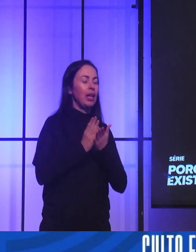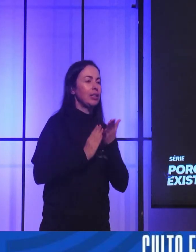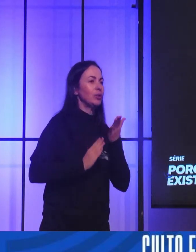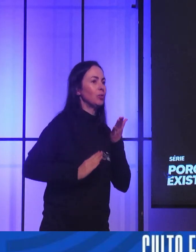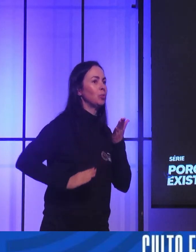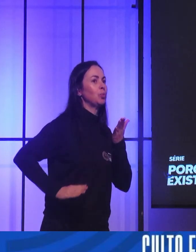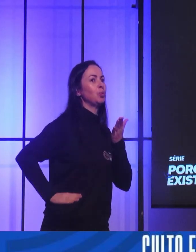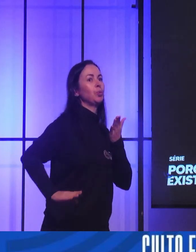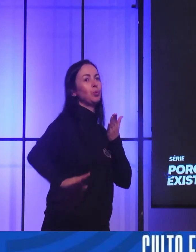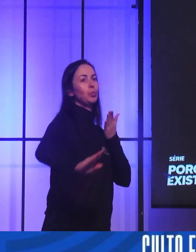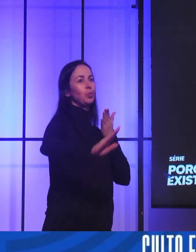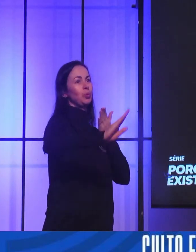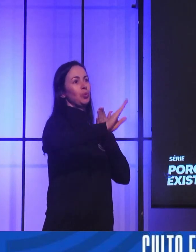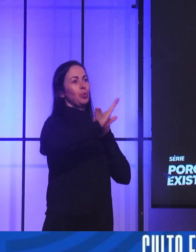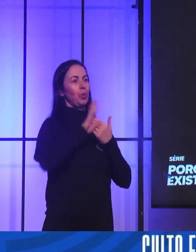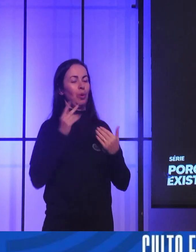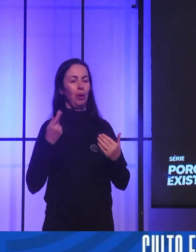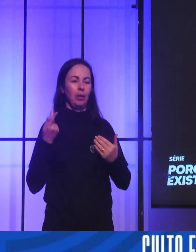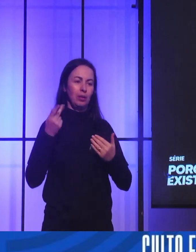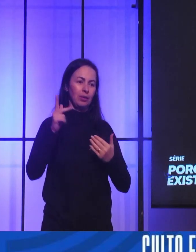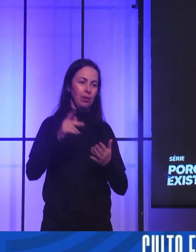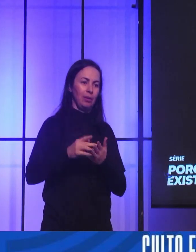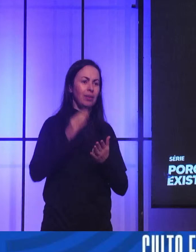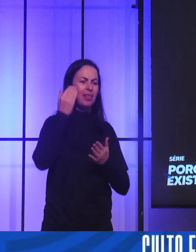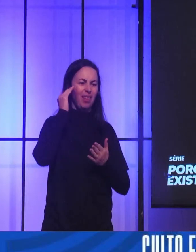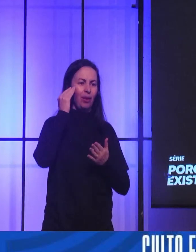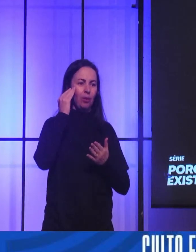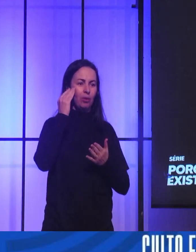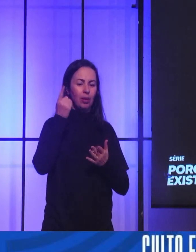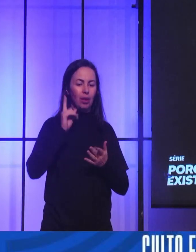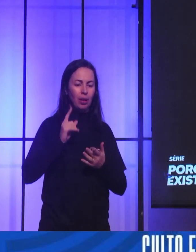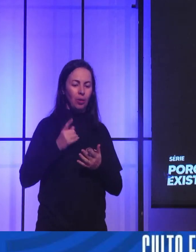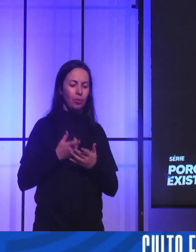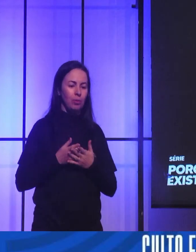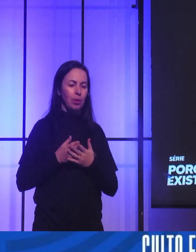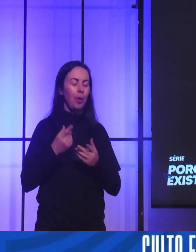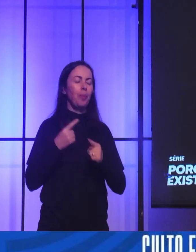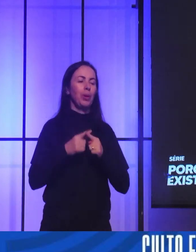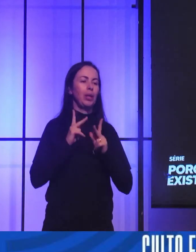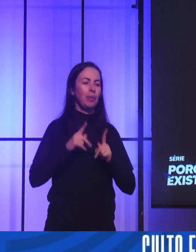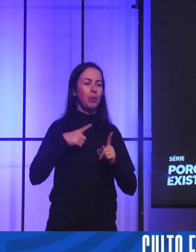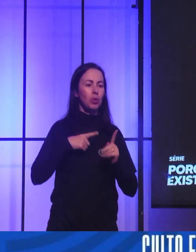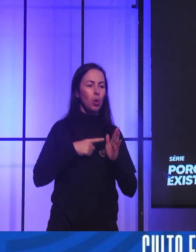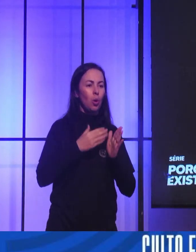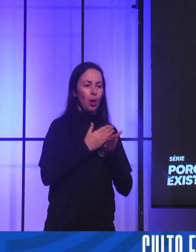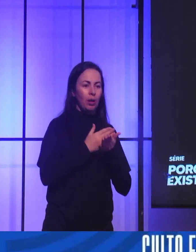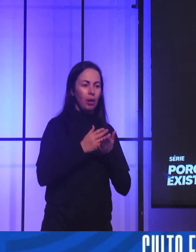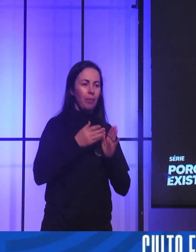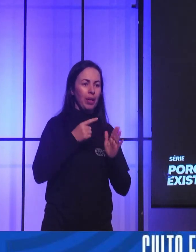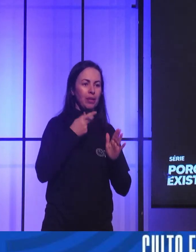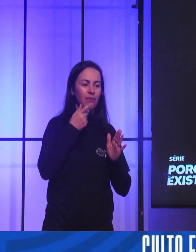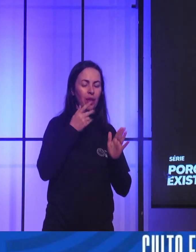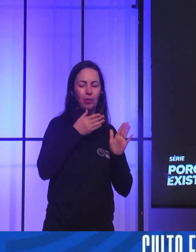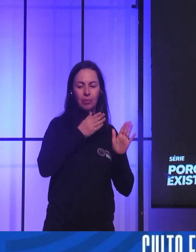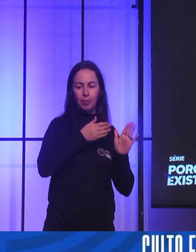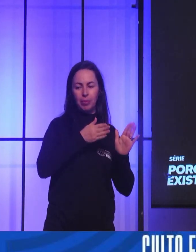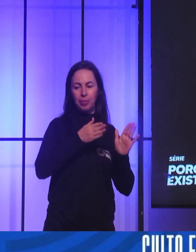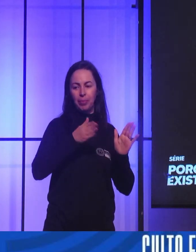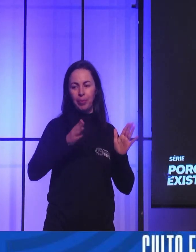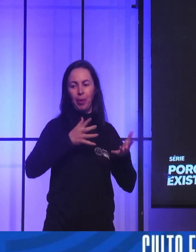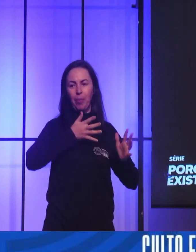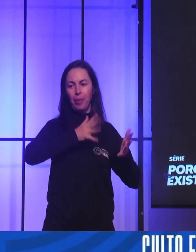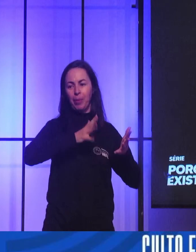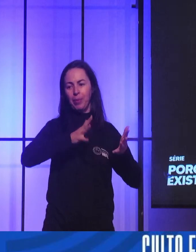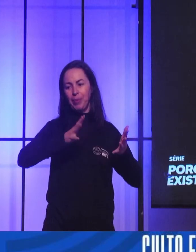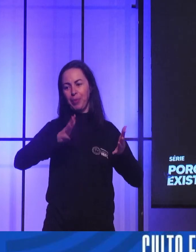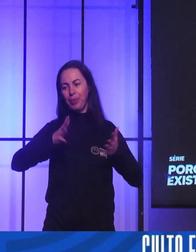toda a sua história, certo? Entenderam? Porque tem gente que começa a falar e Jesus